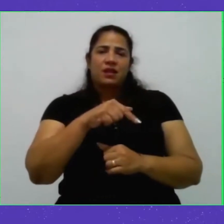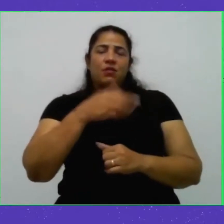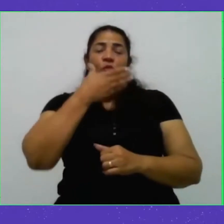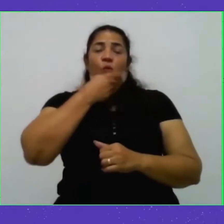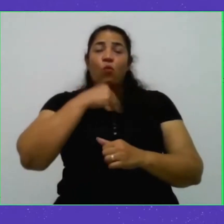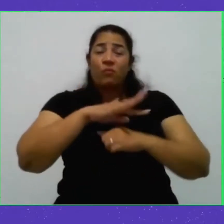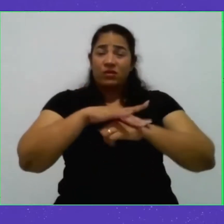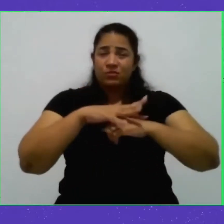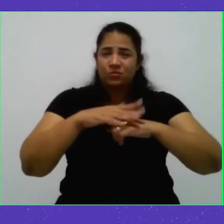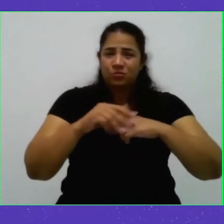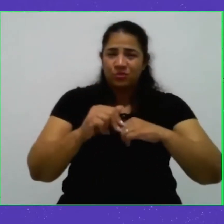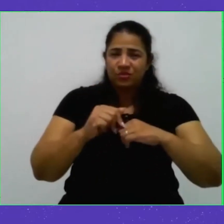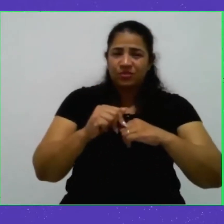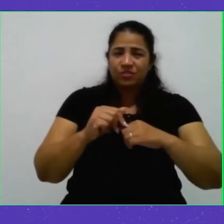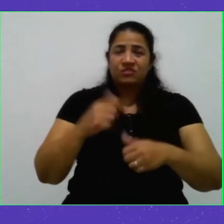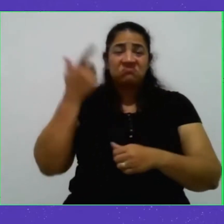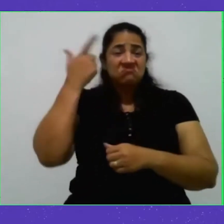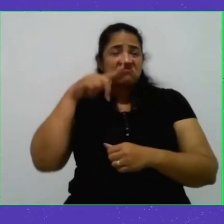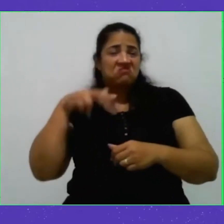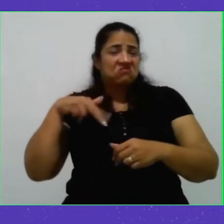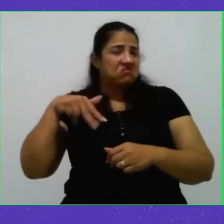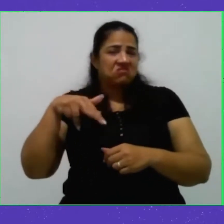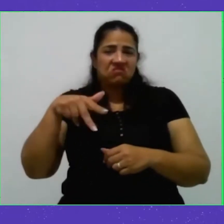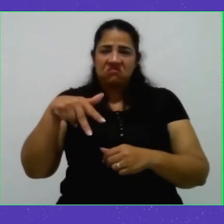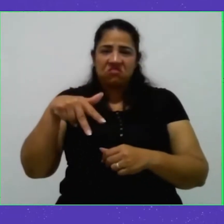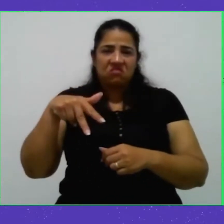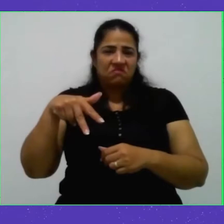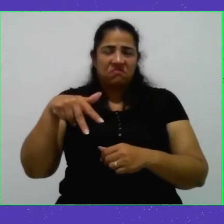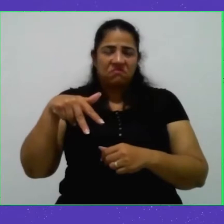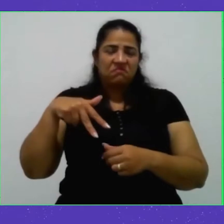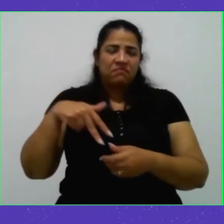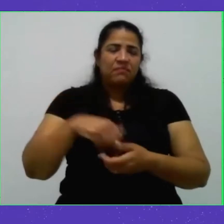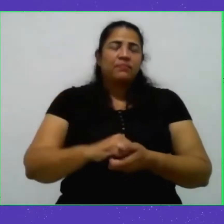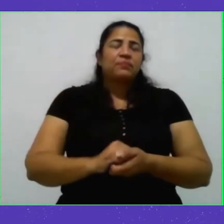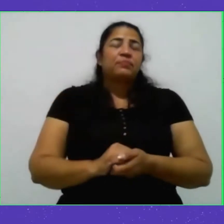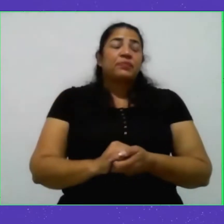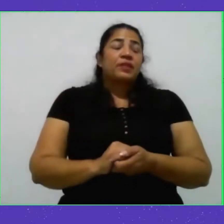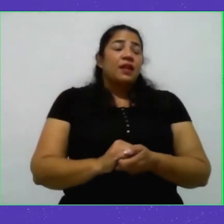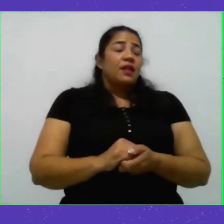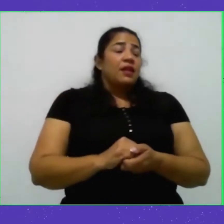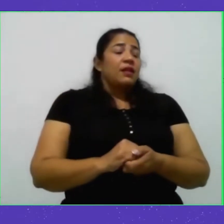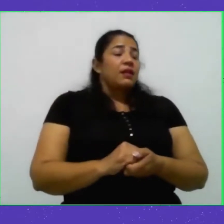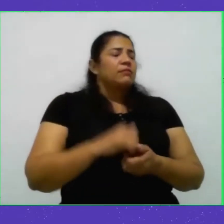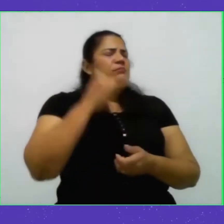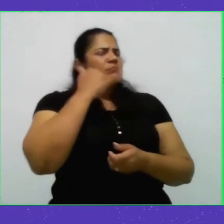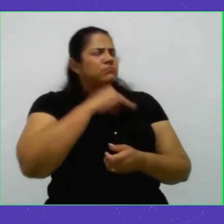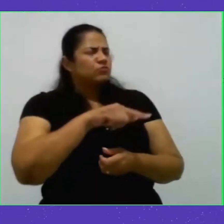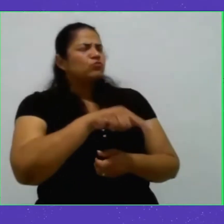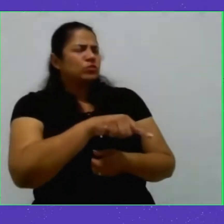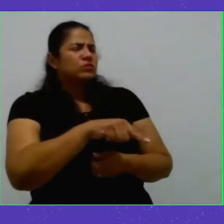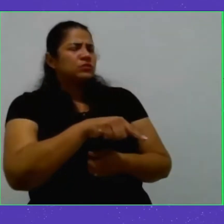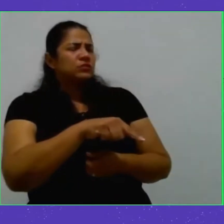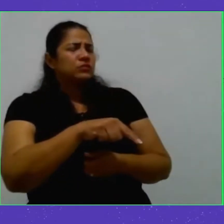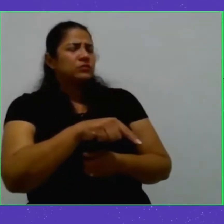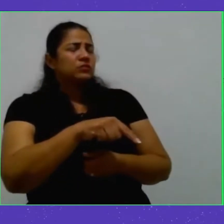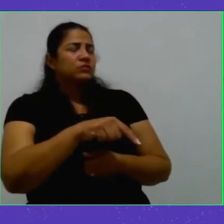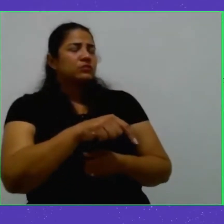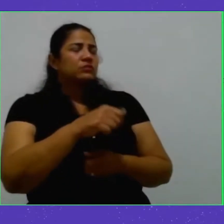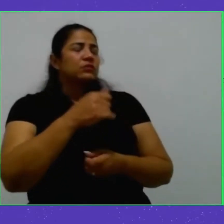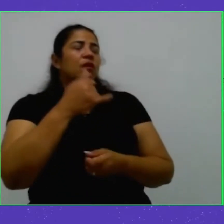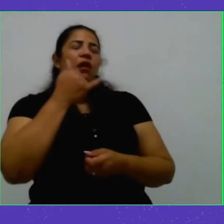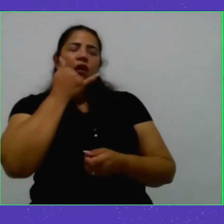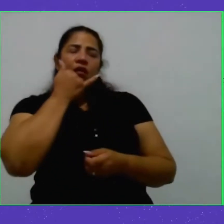o homem e a deficiência física dele, mas você não vê o interior do homem. Jesus vê.